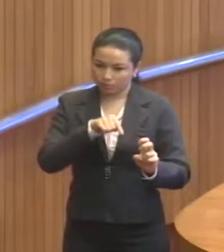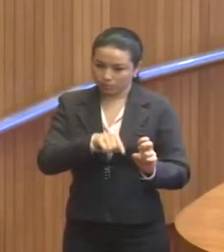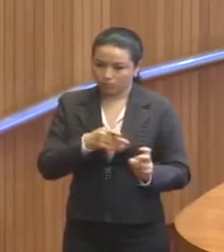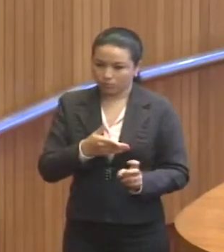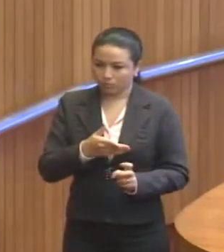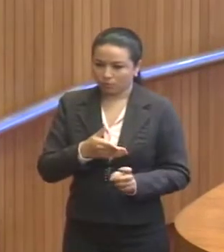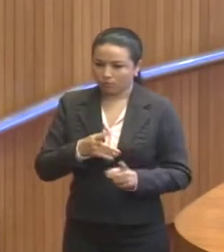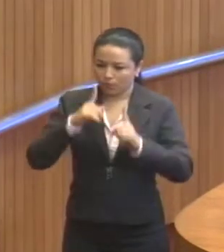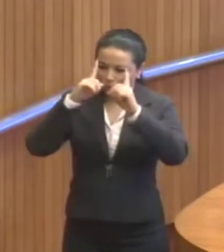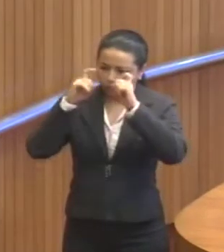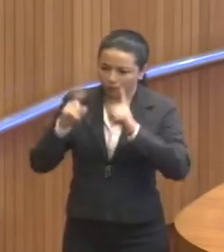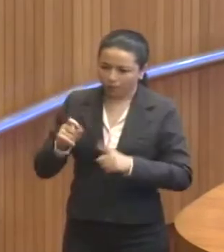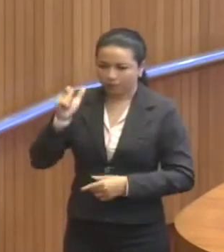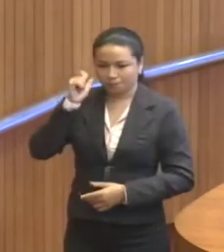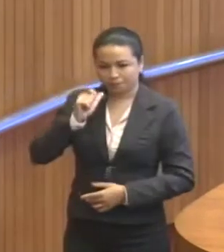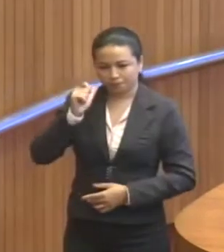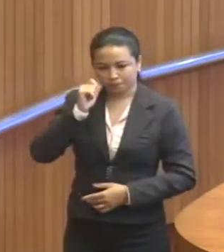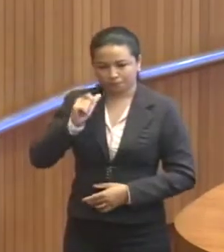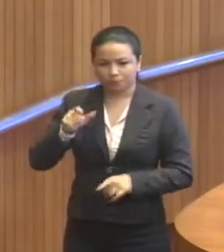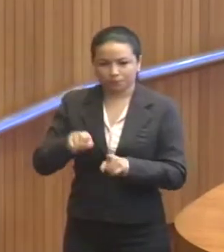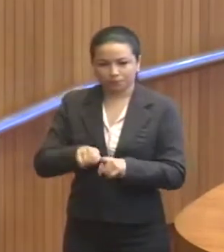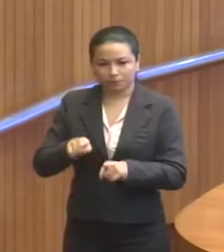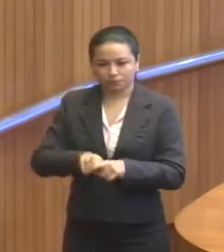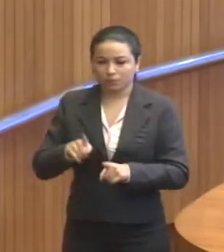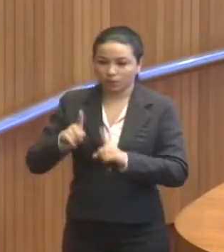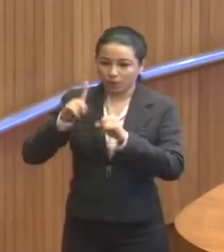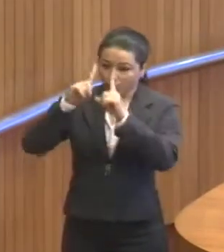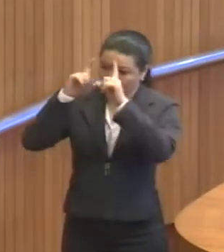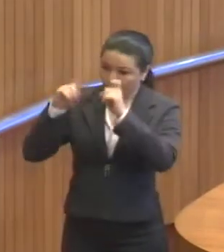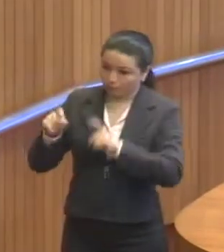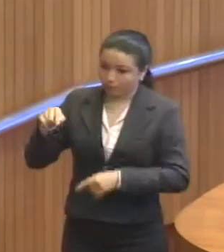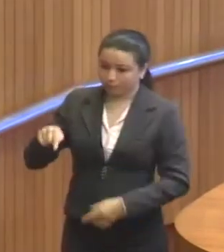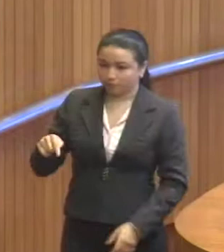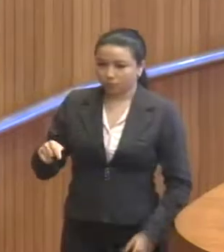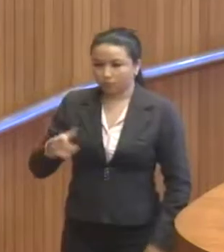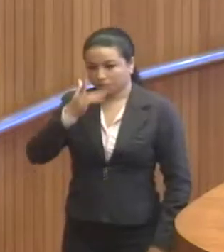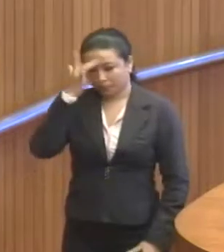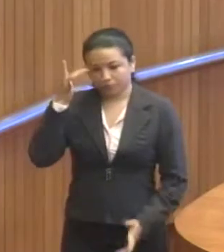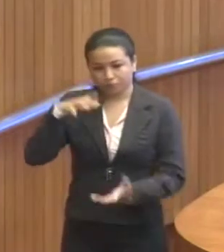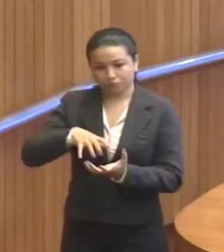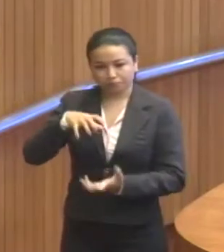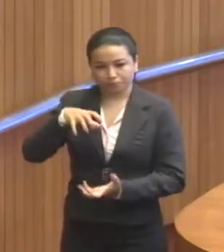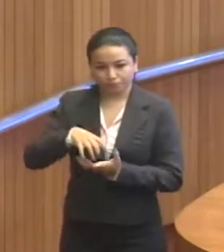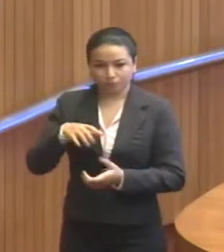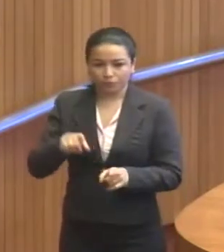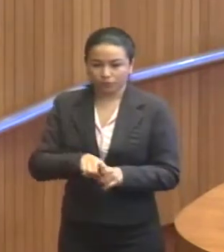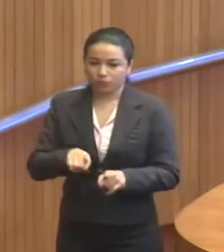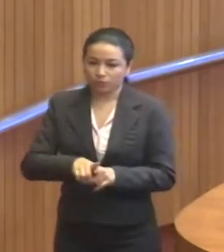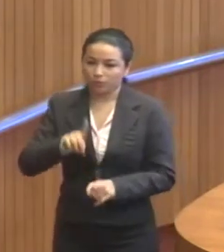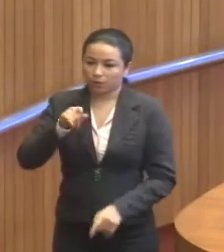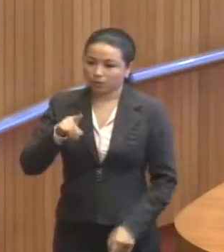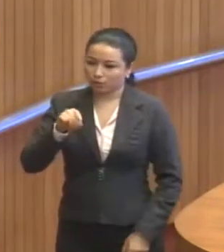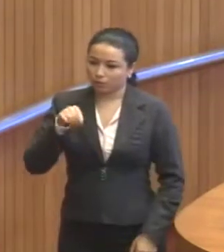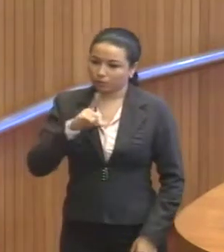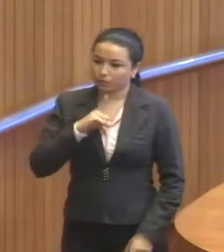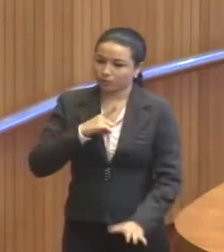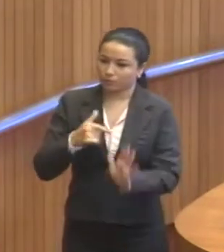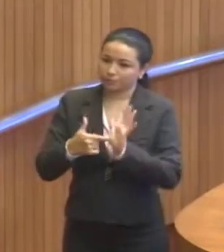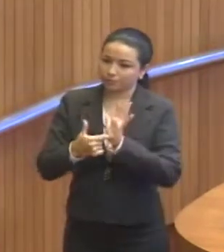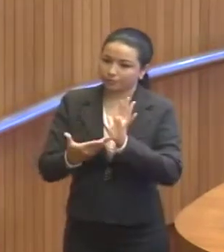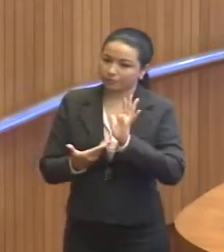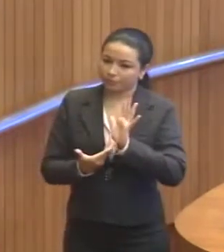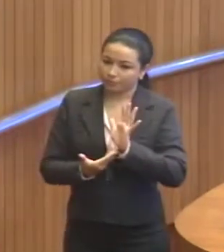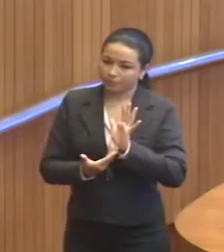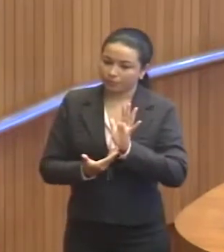à questão da violência contra a mulher, quanto à violência contra o idoso, num dado que foi